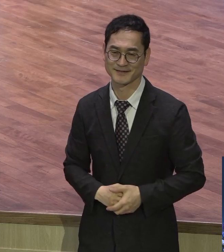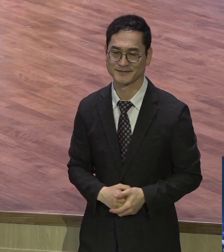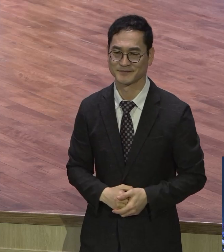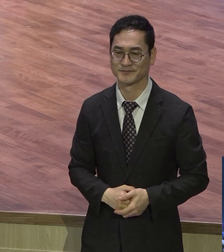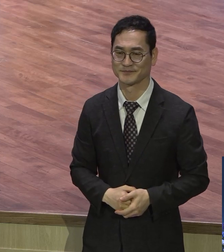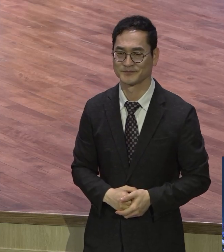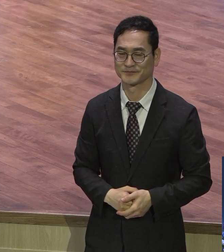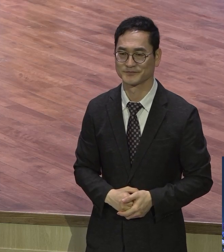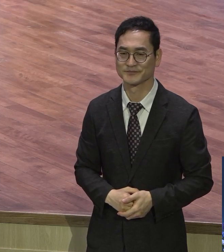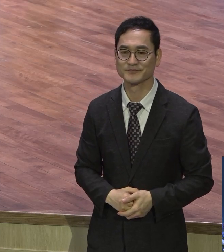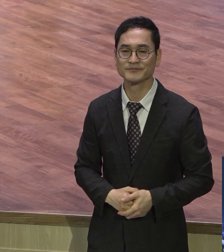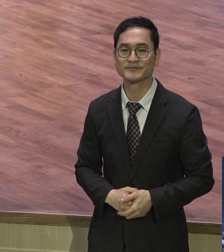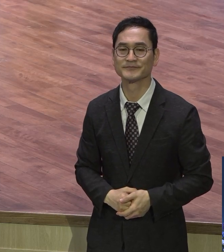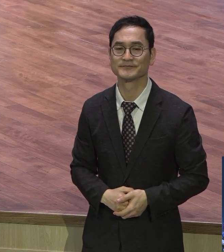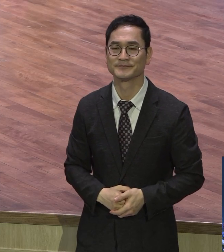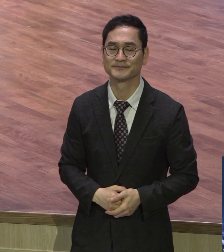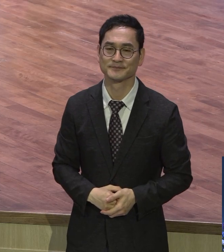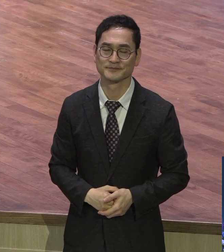결론입니다